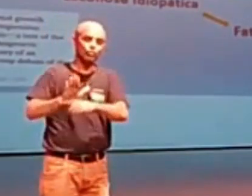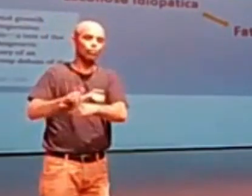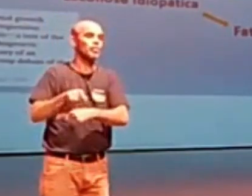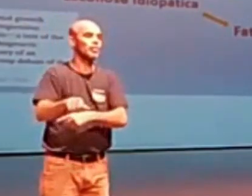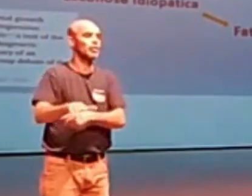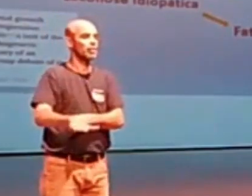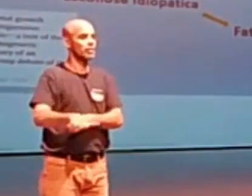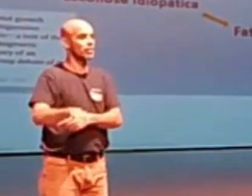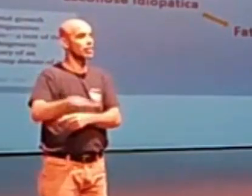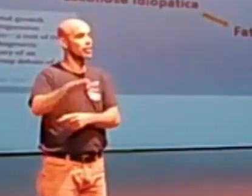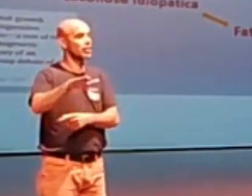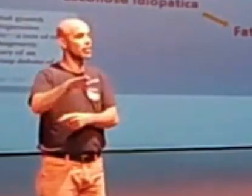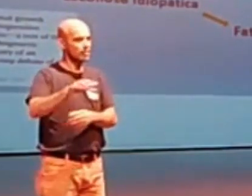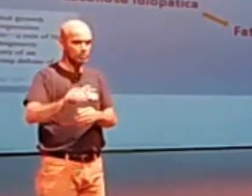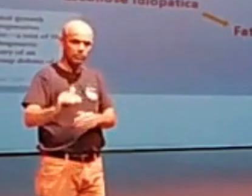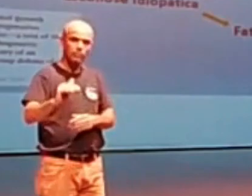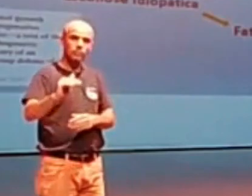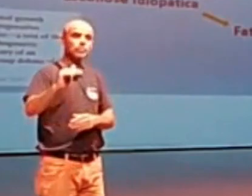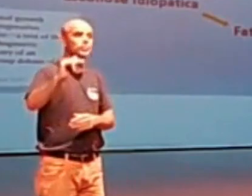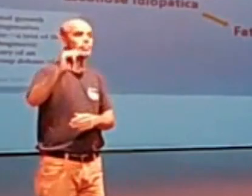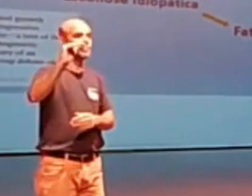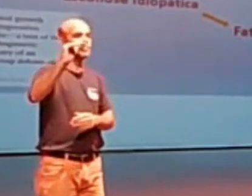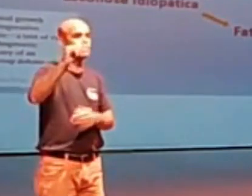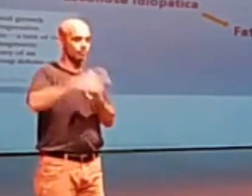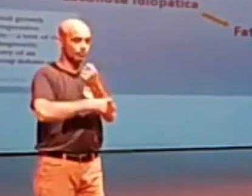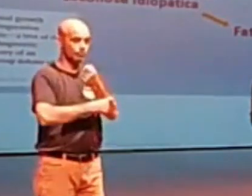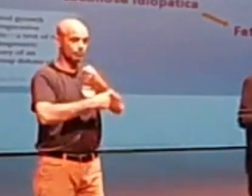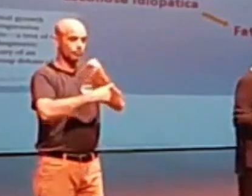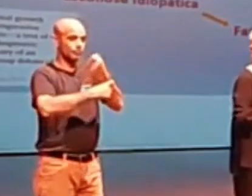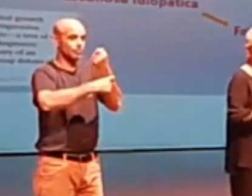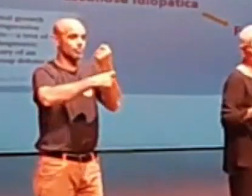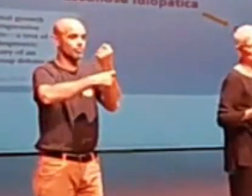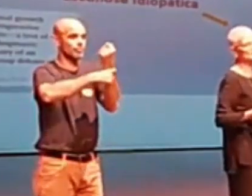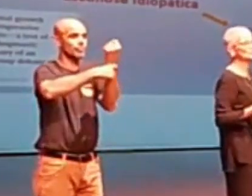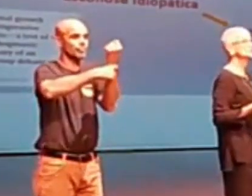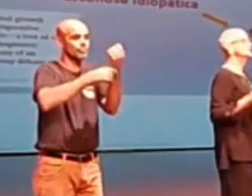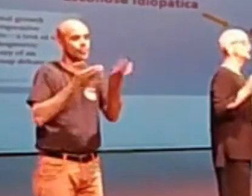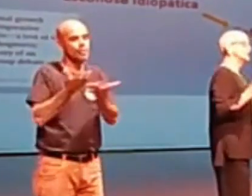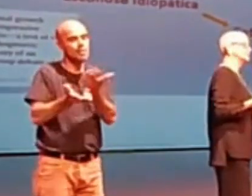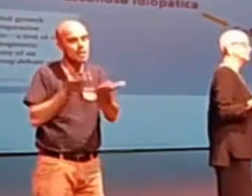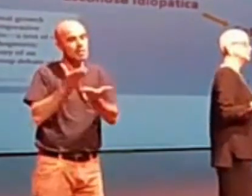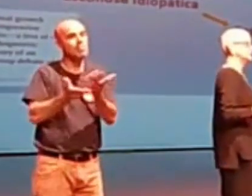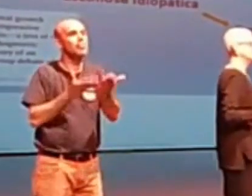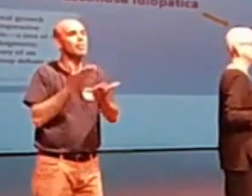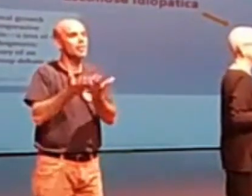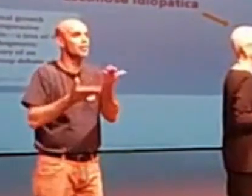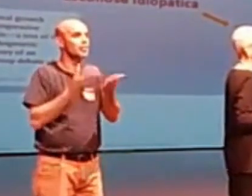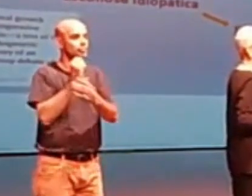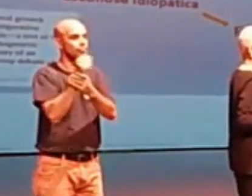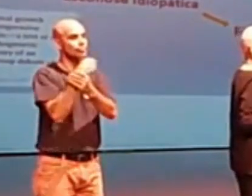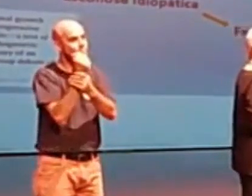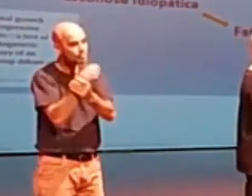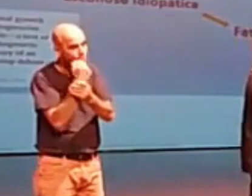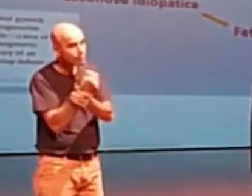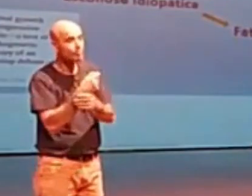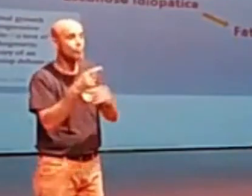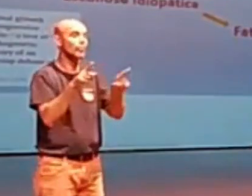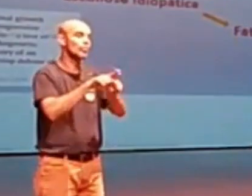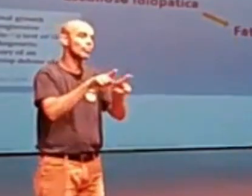para que essa pessoa continue a crescer agora no sentido correto. Tanto a nível na fisioterapia,